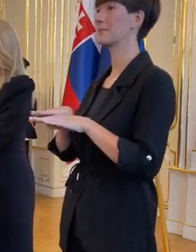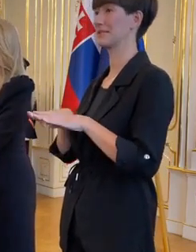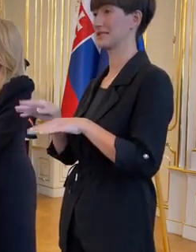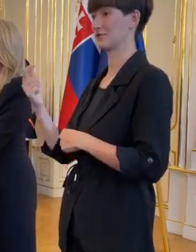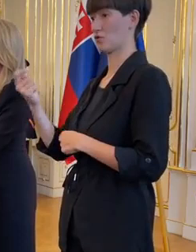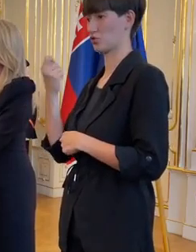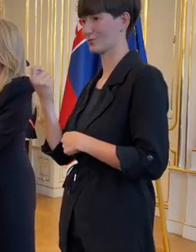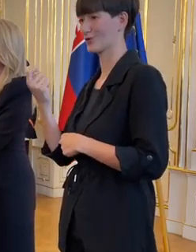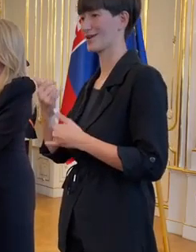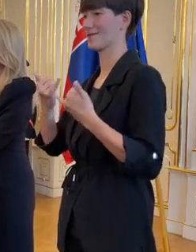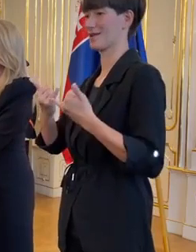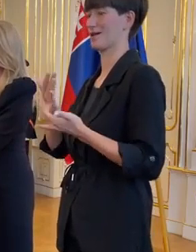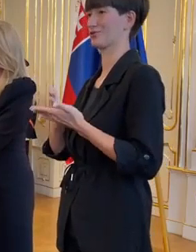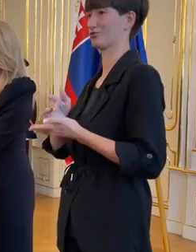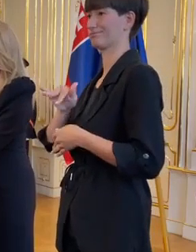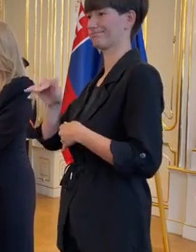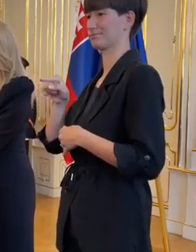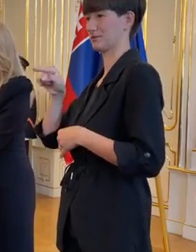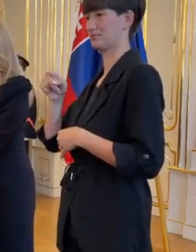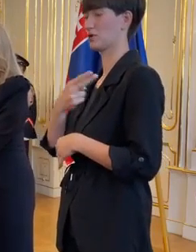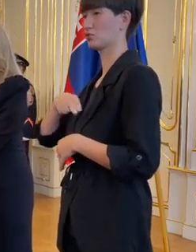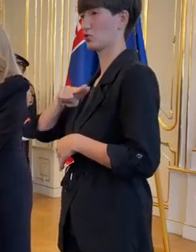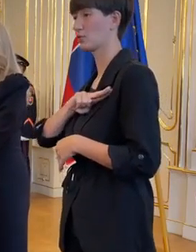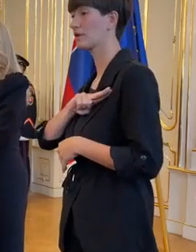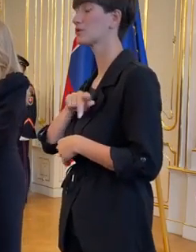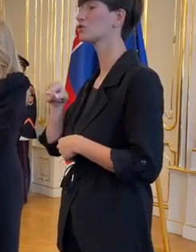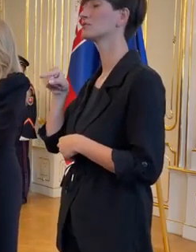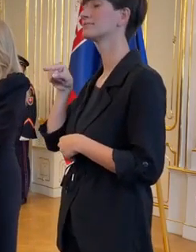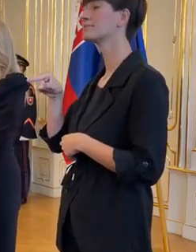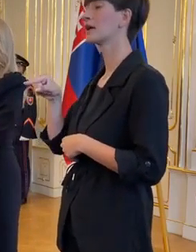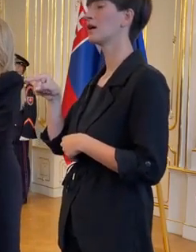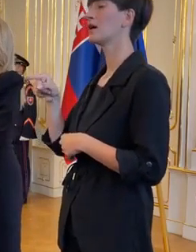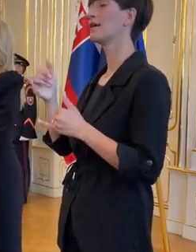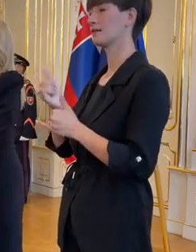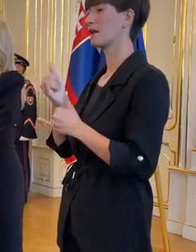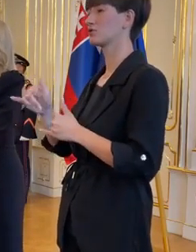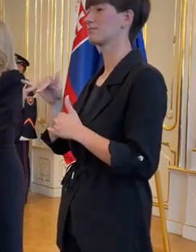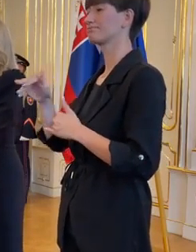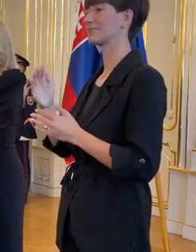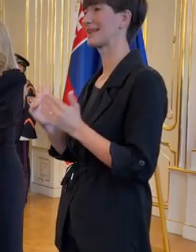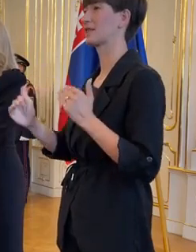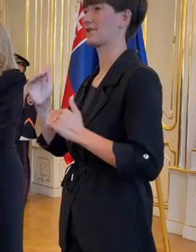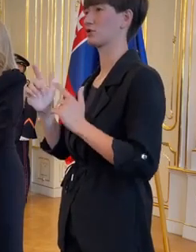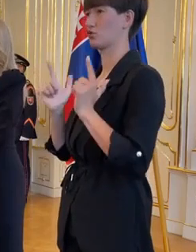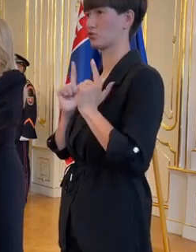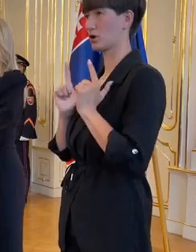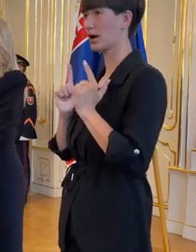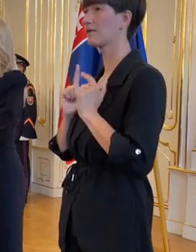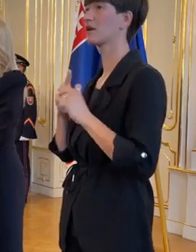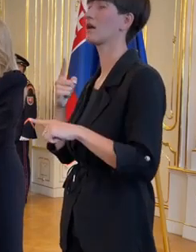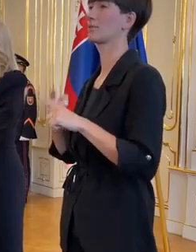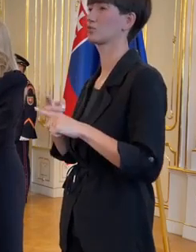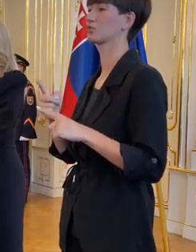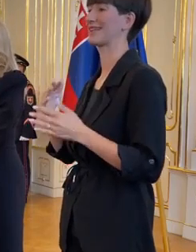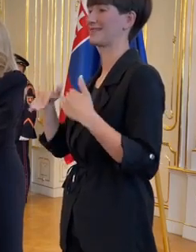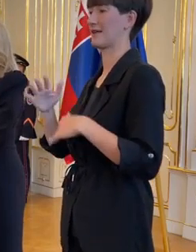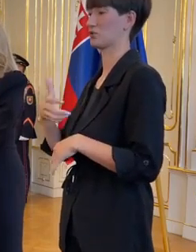za ktorý ste prevzali zodpovednosť, sú bez pochyby spojené najväčšie očakávania, ale aj najväčšie